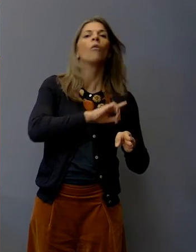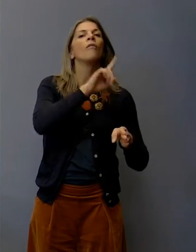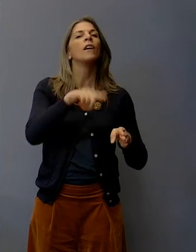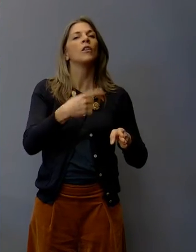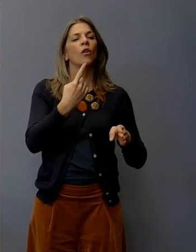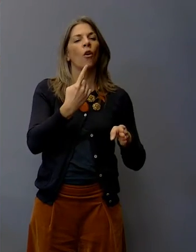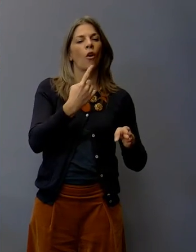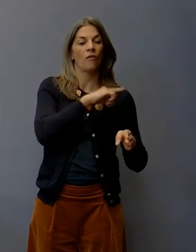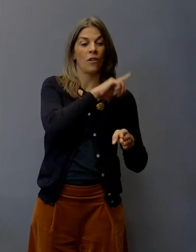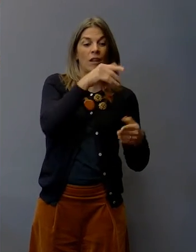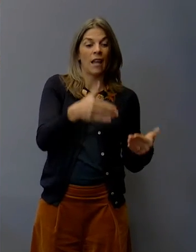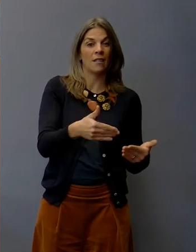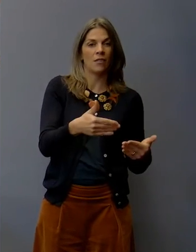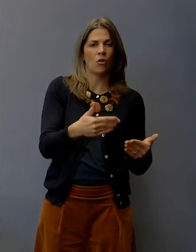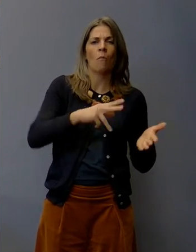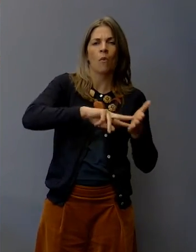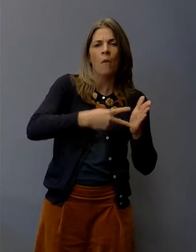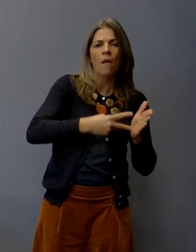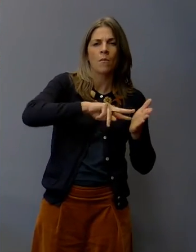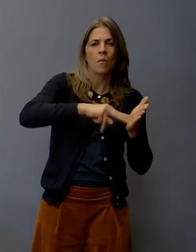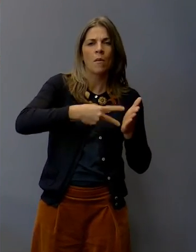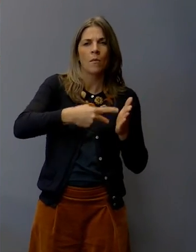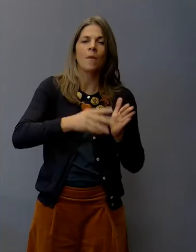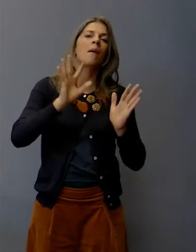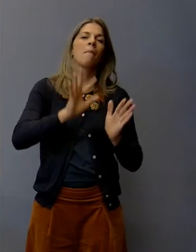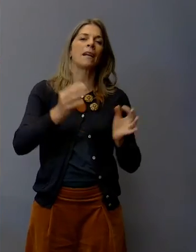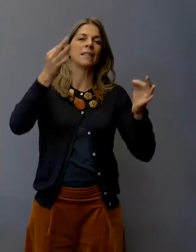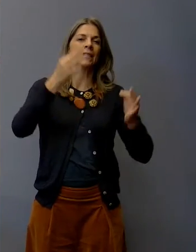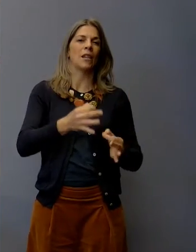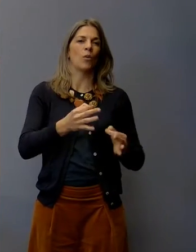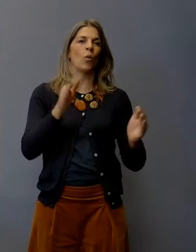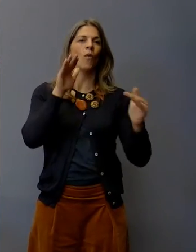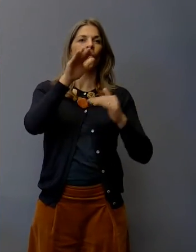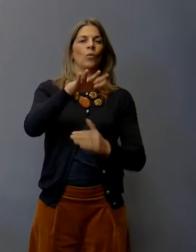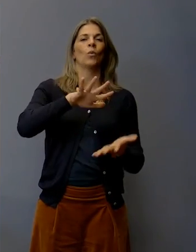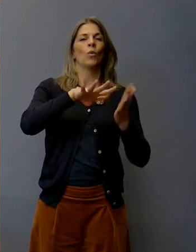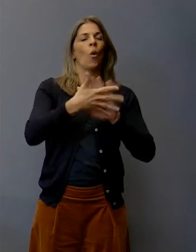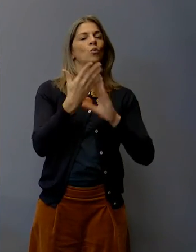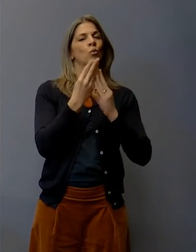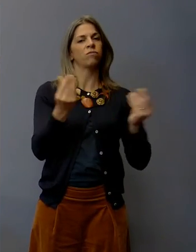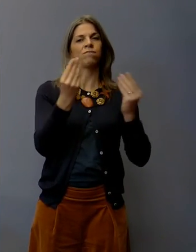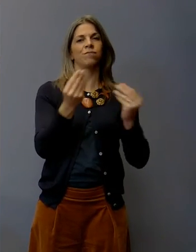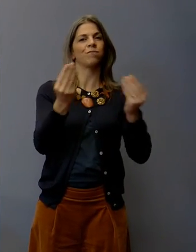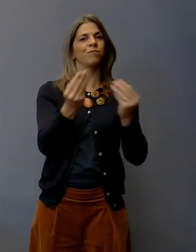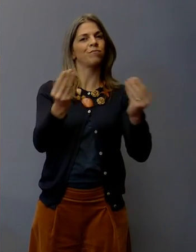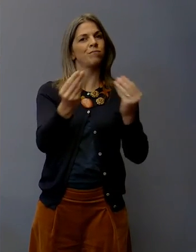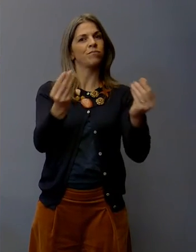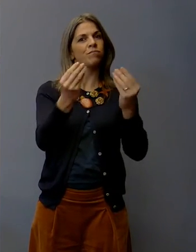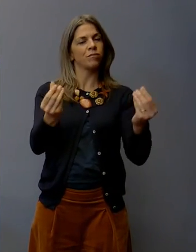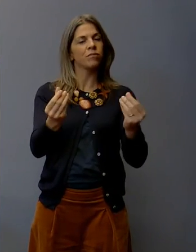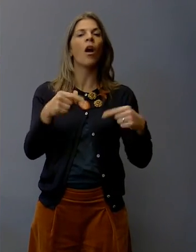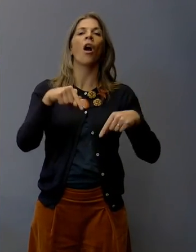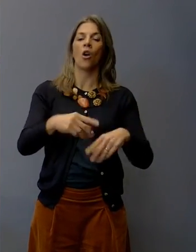e domani saranno risoluzioni quelle risoluzioni che continueranno a persuadere la